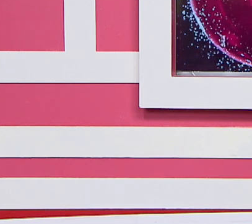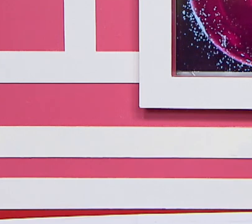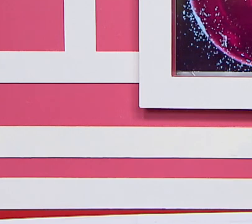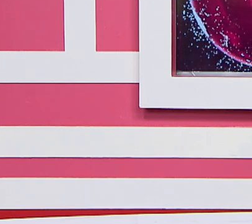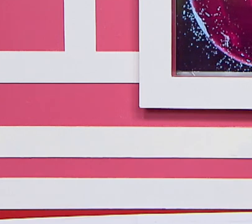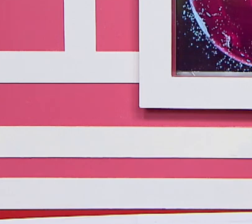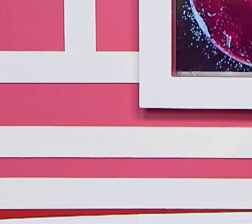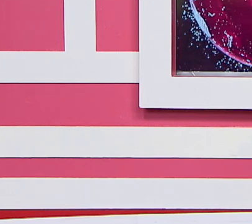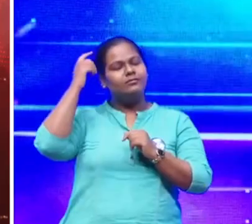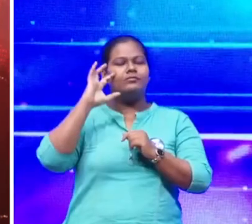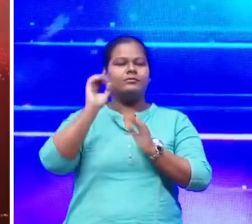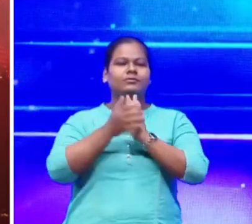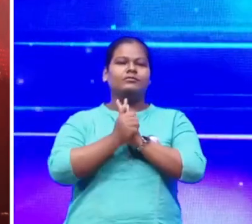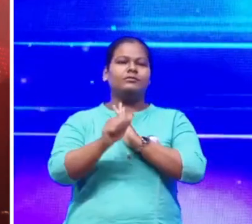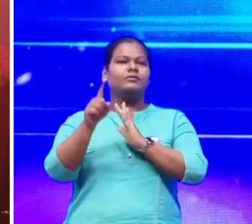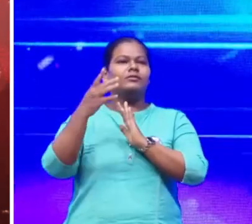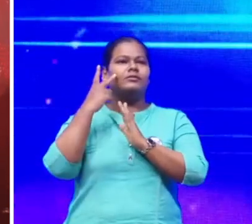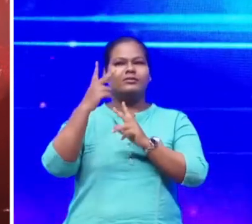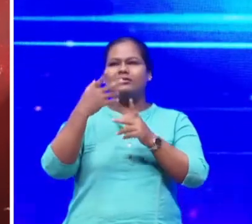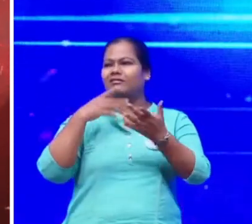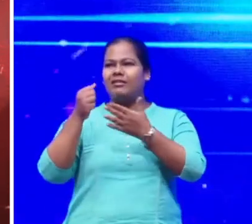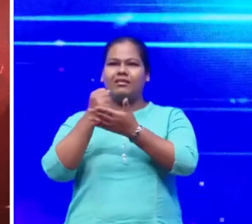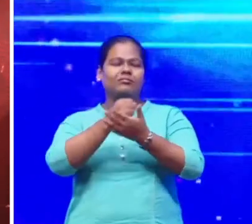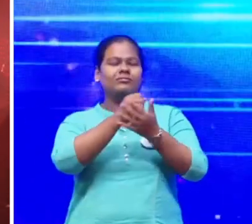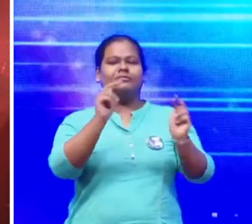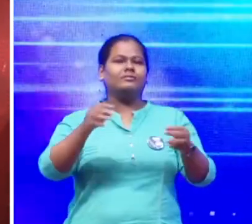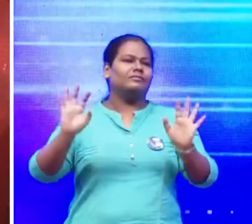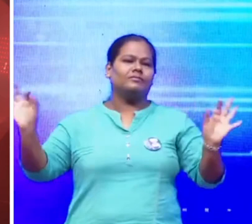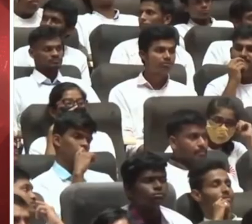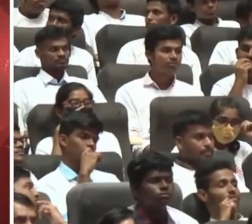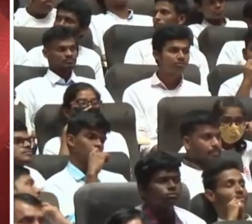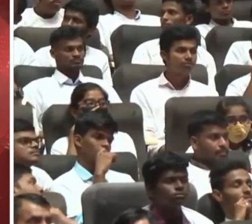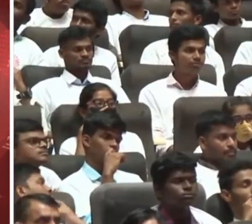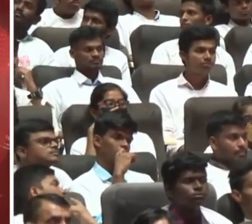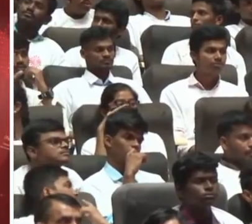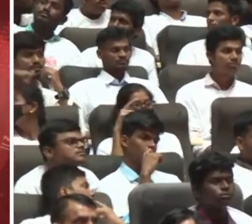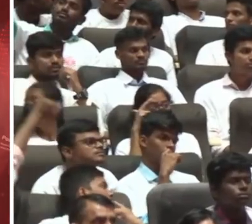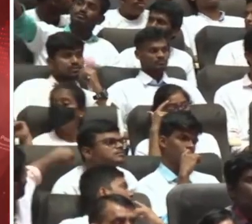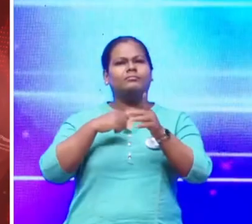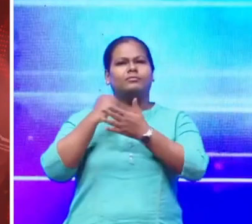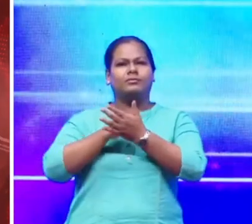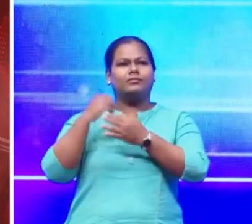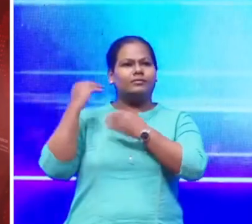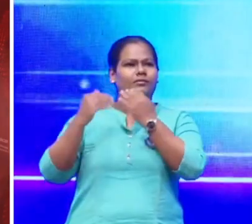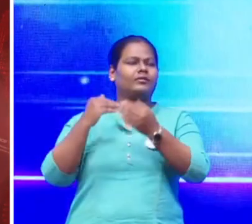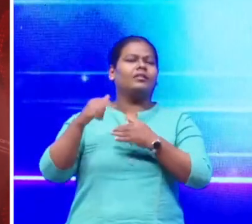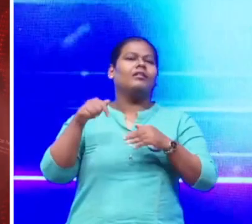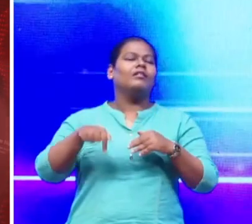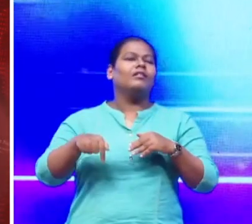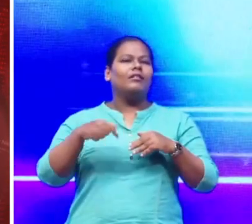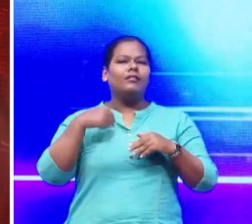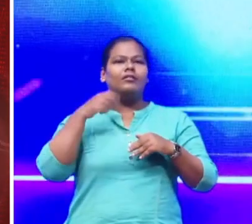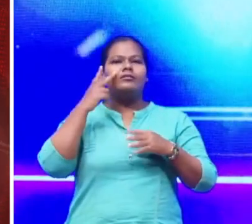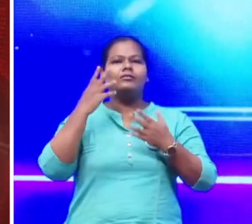रोशनी भर दी है आज वो हैदरबाद के शांति सरोवरीचिट सेंटर में अपने अनुभवों से दिव्यांग बच्चों के अंदर